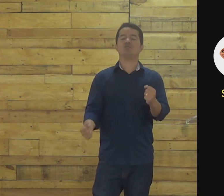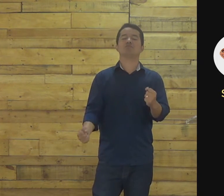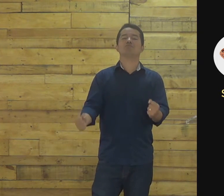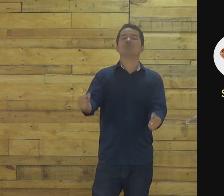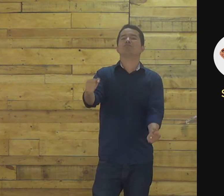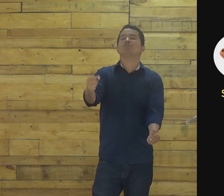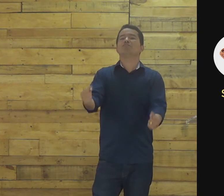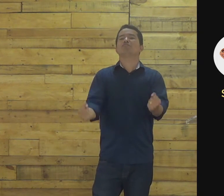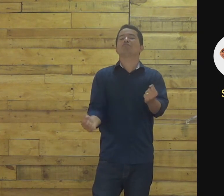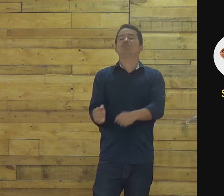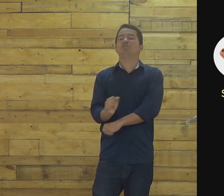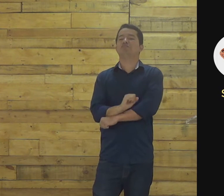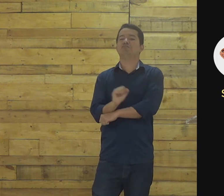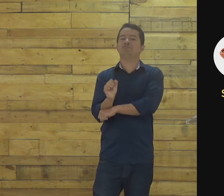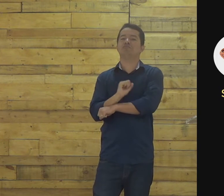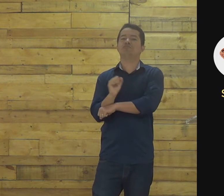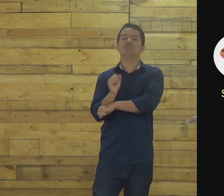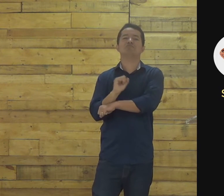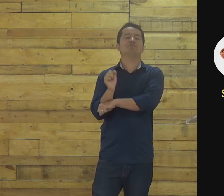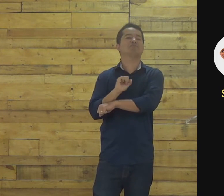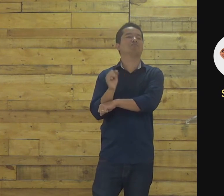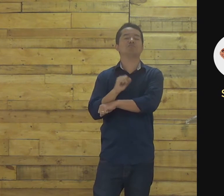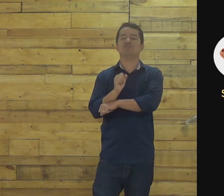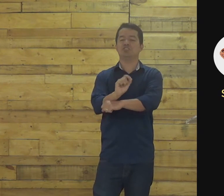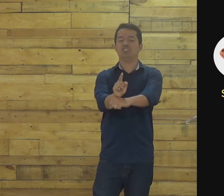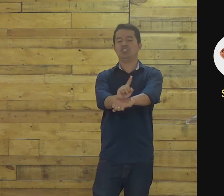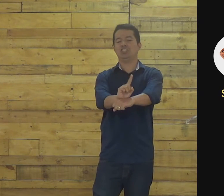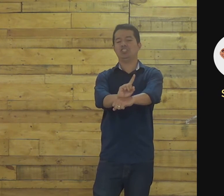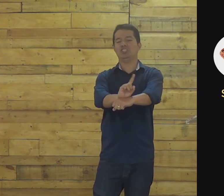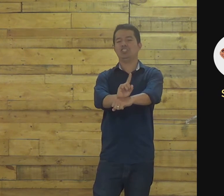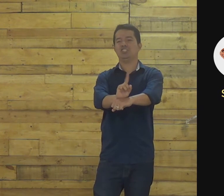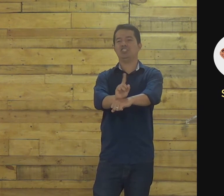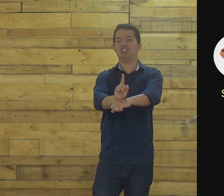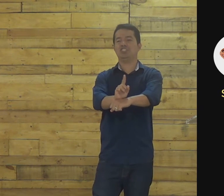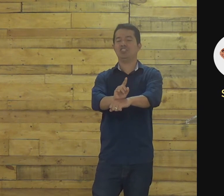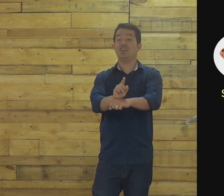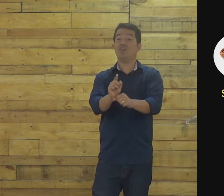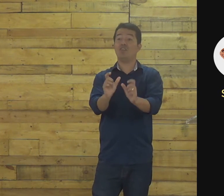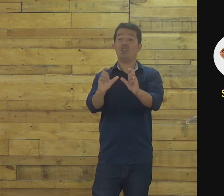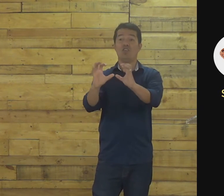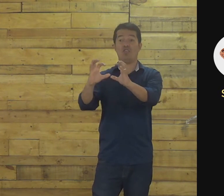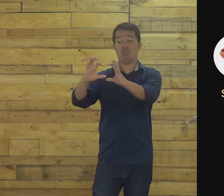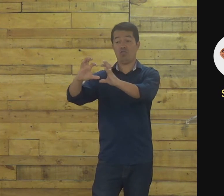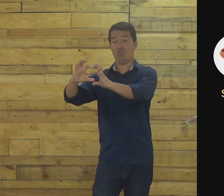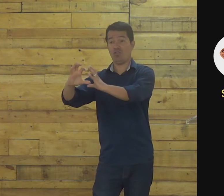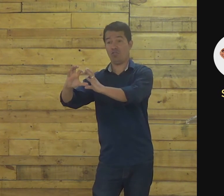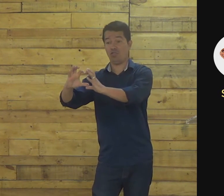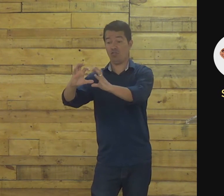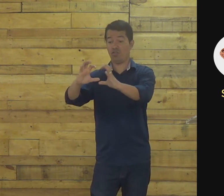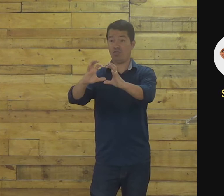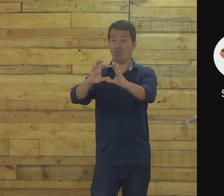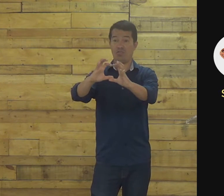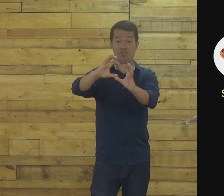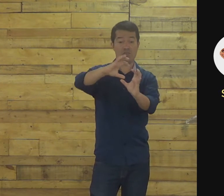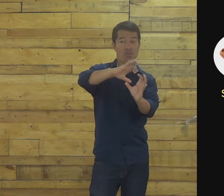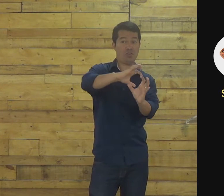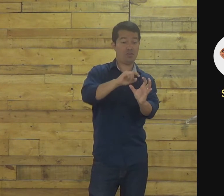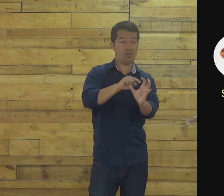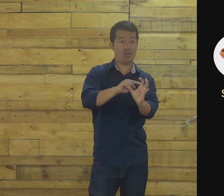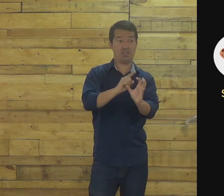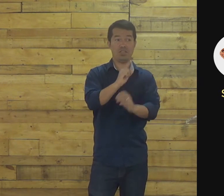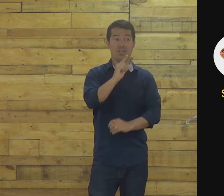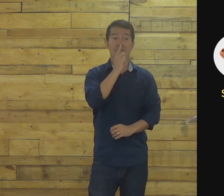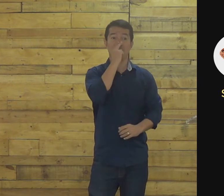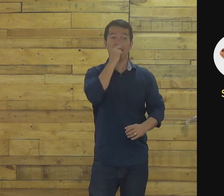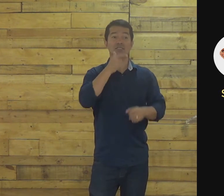Mas, mesmo que você não tenha, você sabe que está ali dirigindo e o velocímetro está aumentando. Sabe,